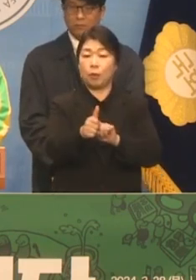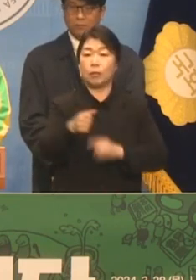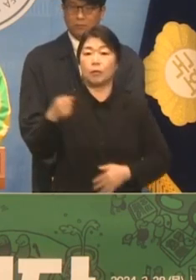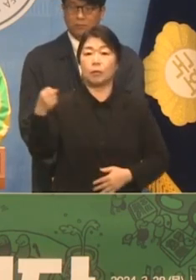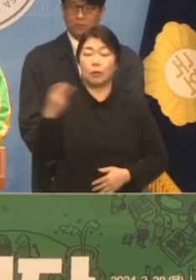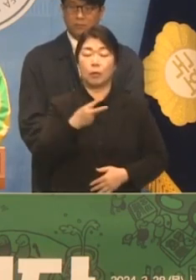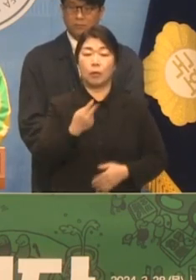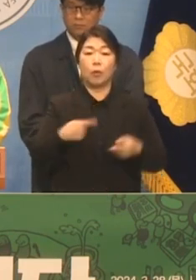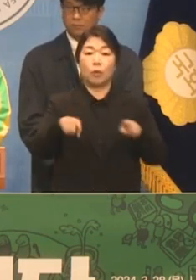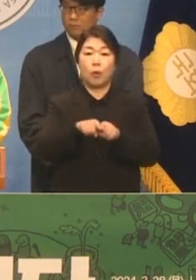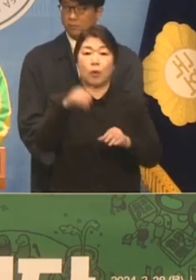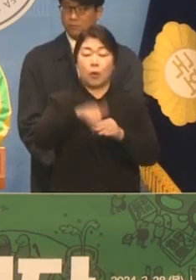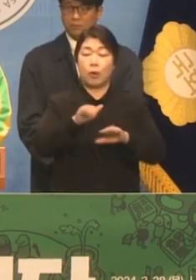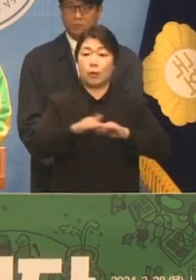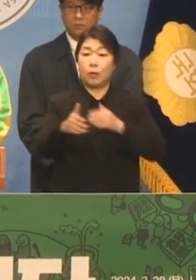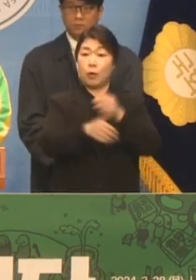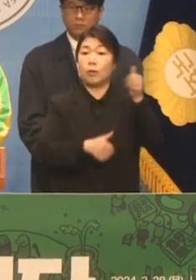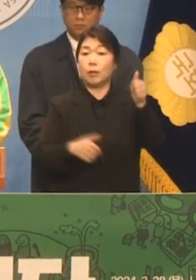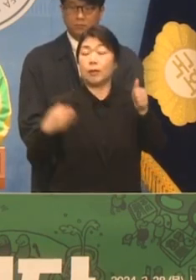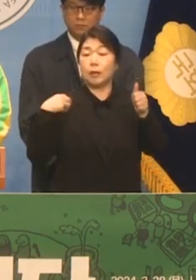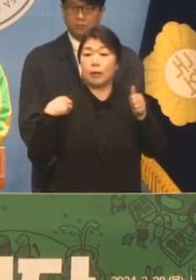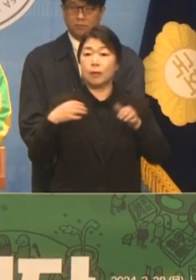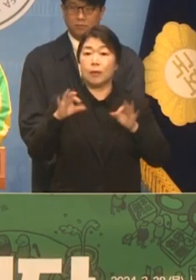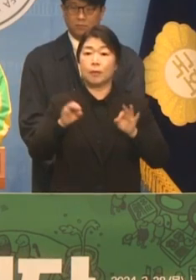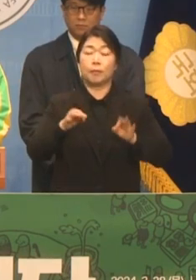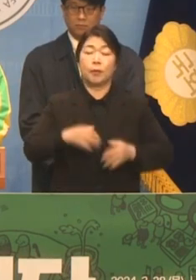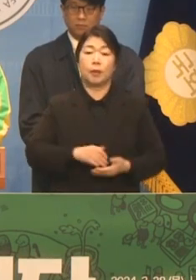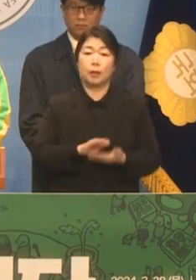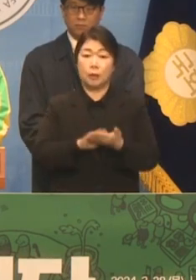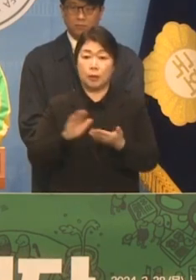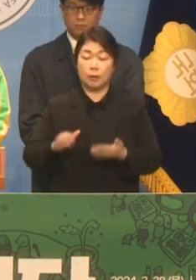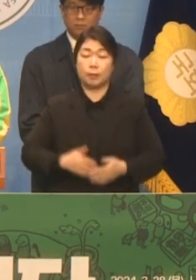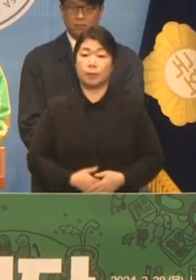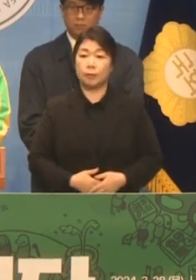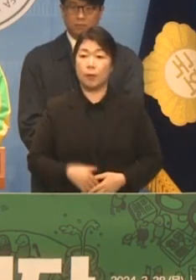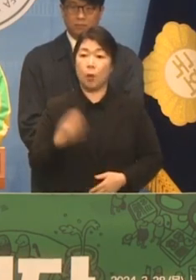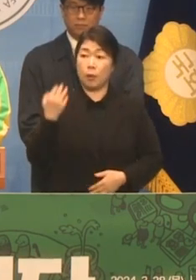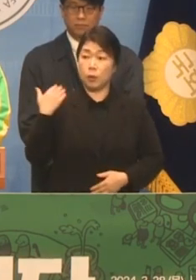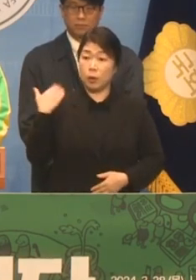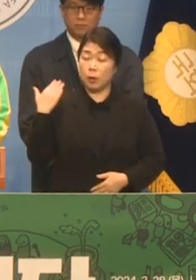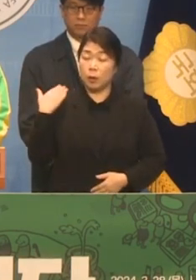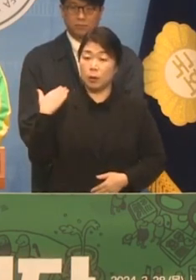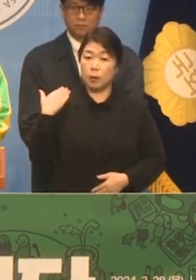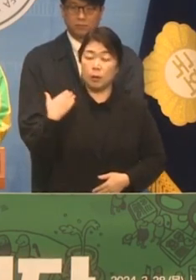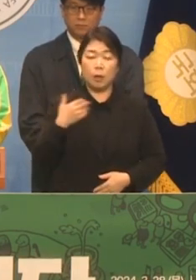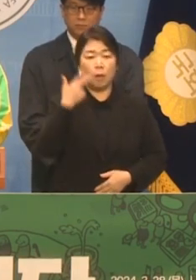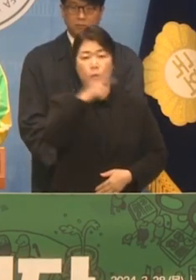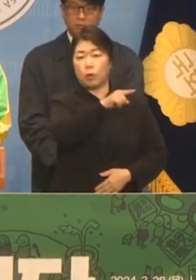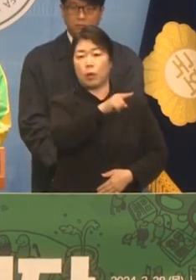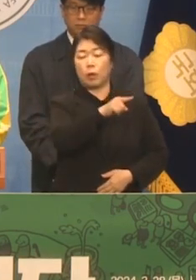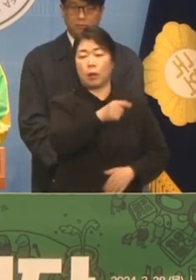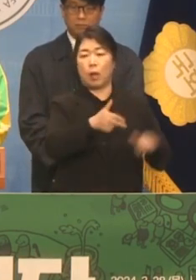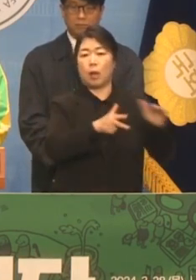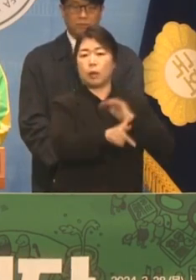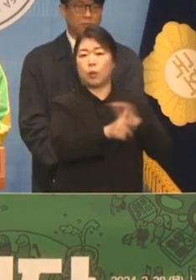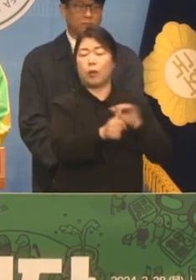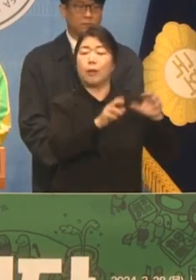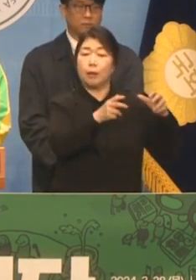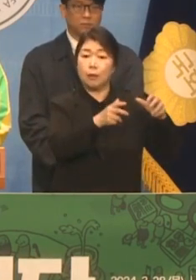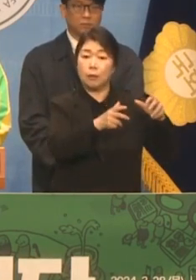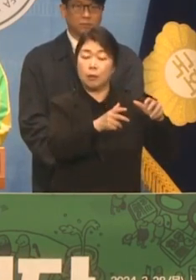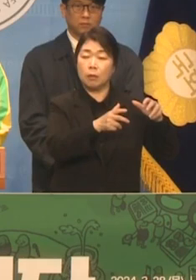어 공동 선대 위원장을 맡고 있는 김찬음 얼마 전에 애리조나에 있는 어